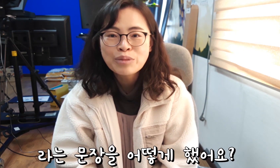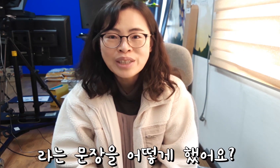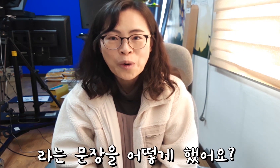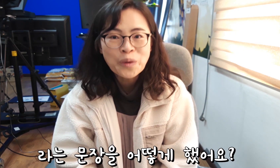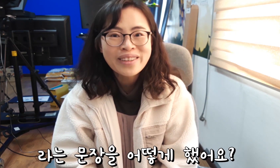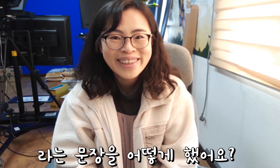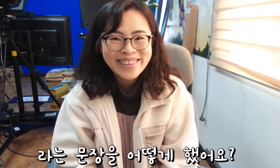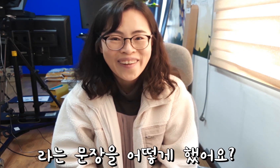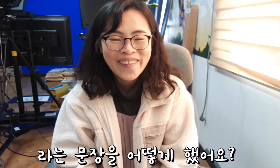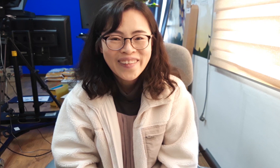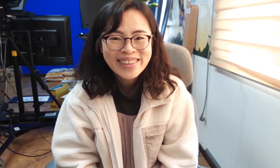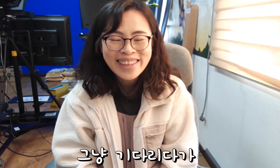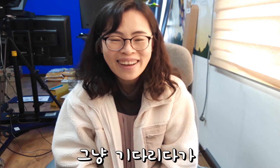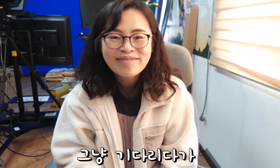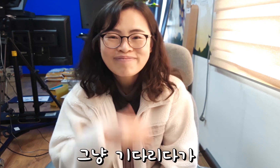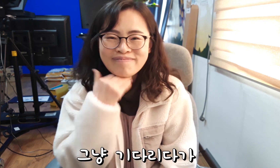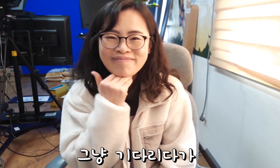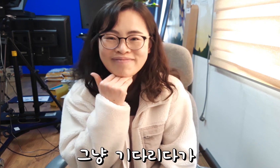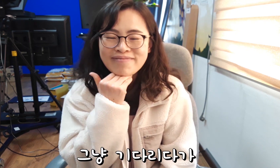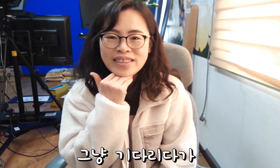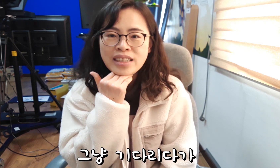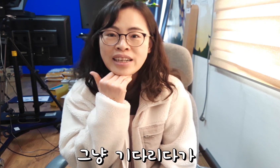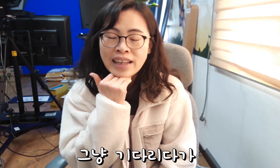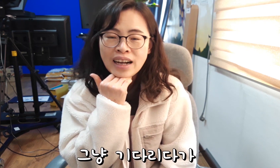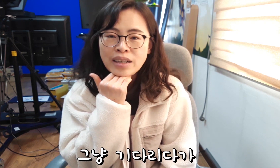문장을 어떻게 했어요? 그냥 기다리다가